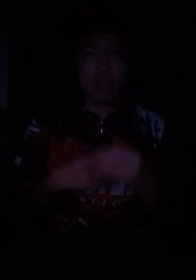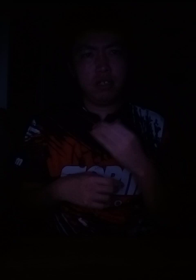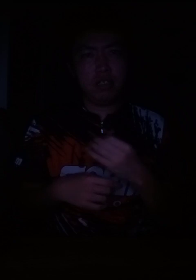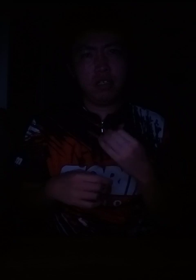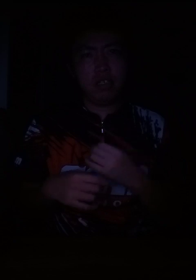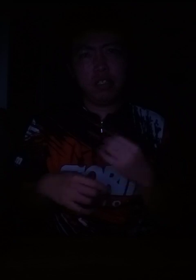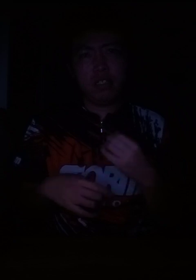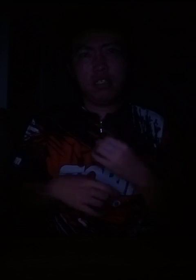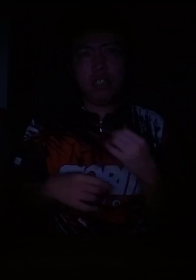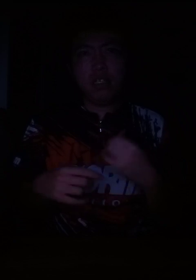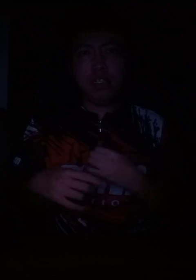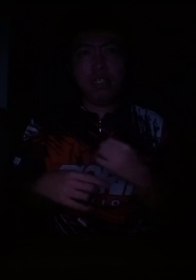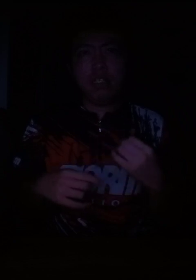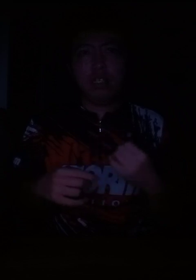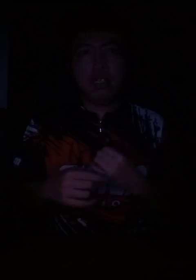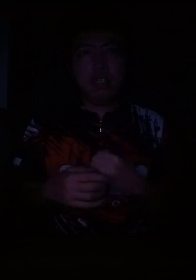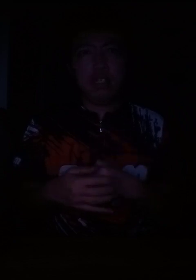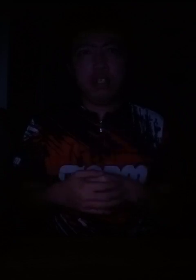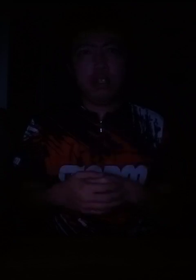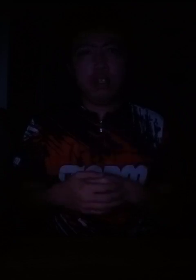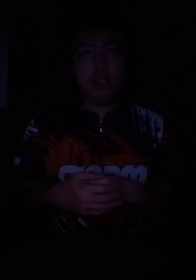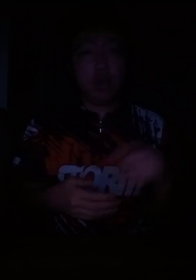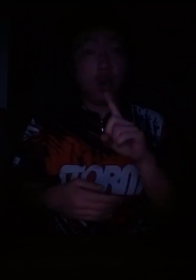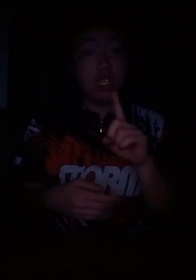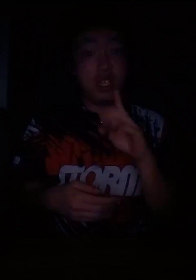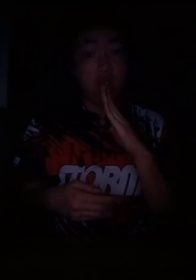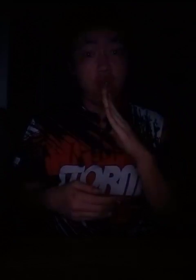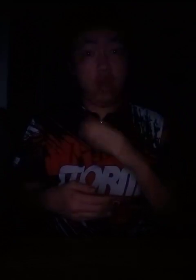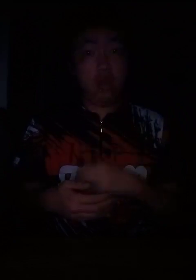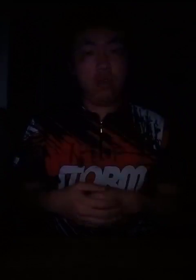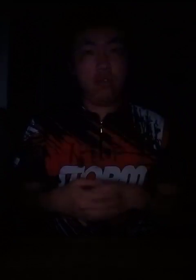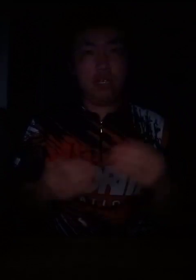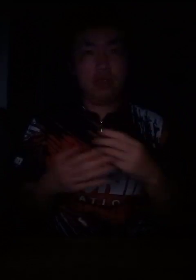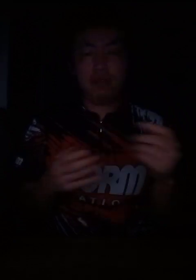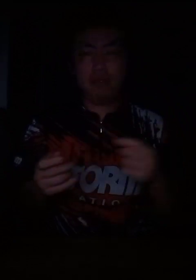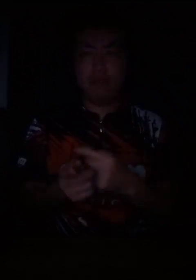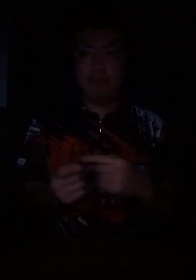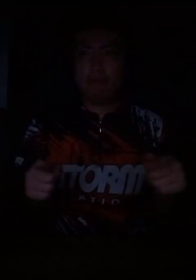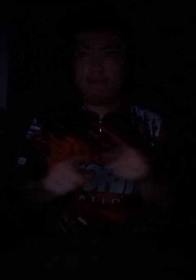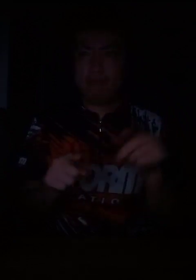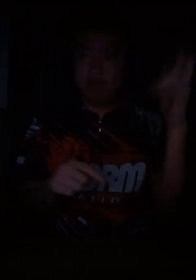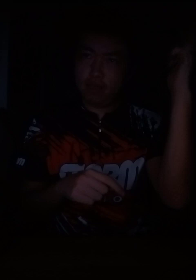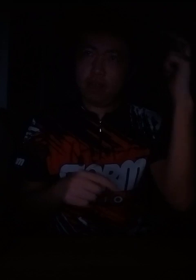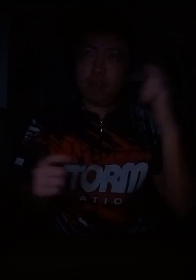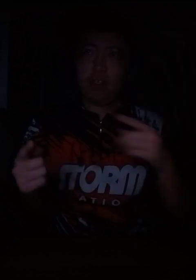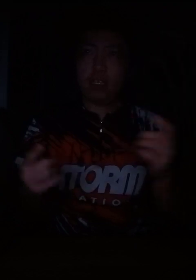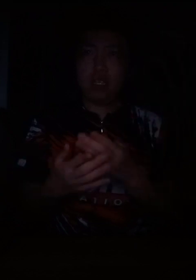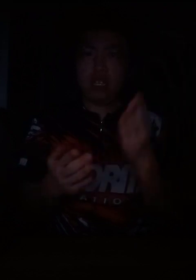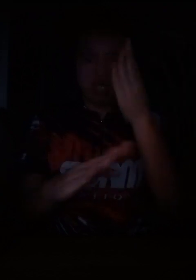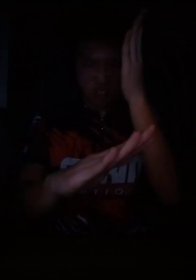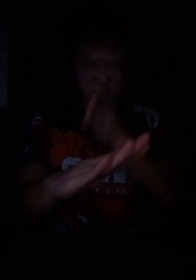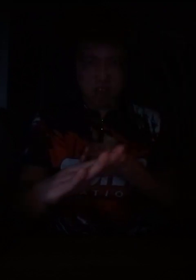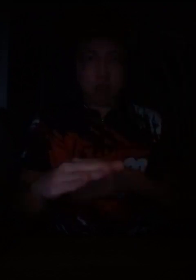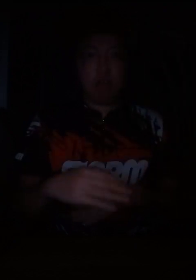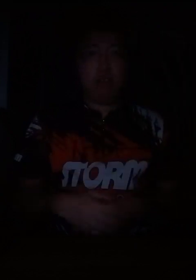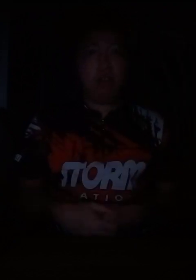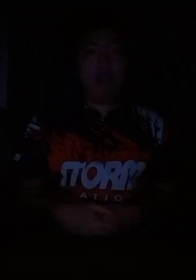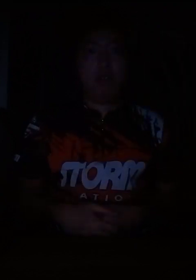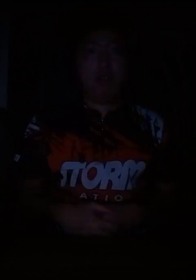지금 귀가를 좀 해야 되겠거든요. 어디 있어요? 김 씨가 경찰과 함께 나오자 제지는 끝이 납니다. 그냥 집에